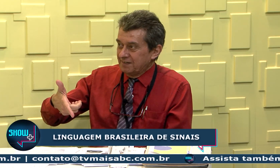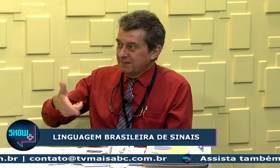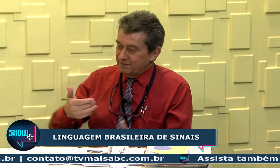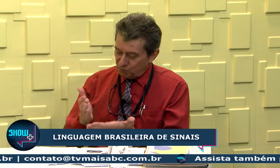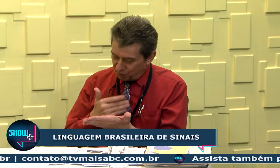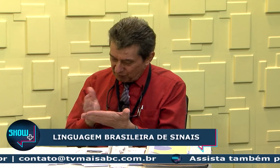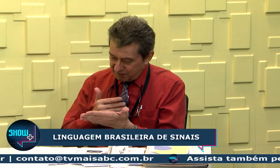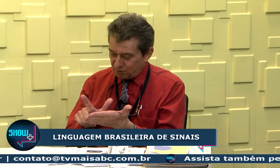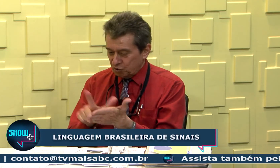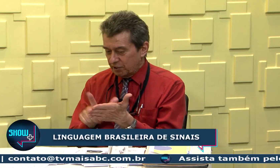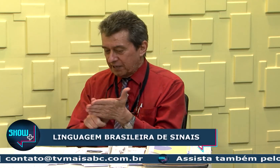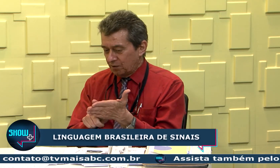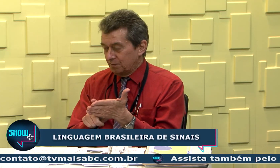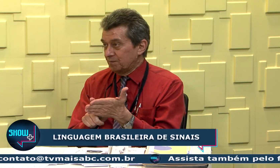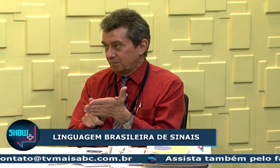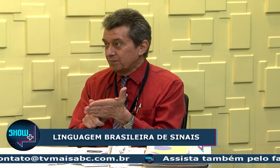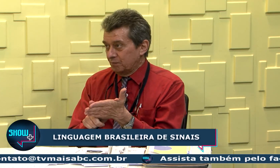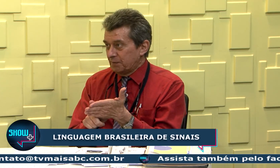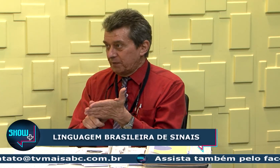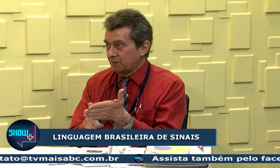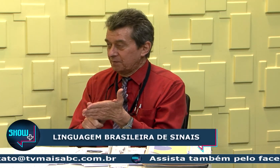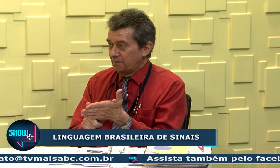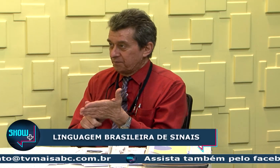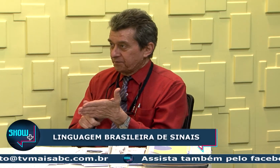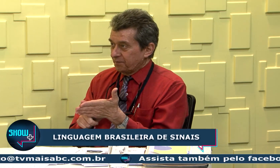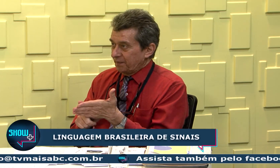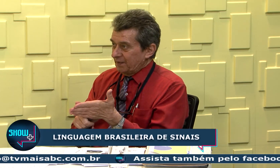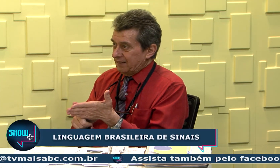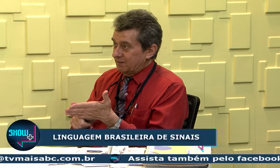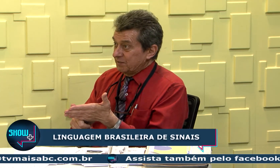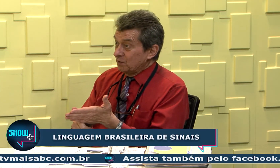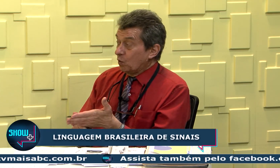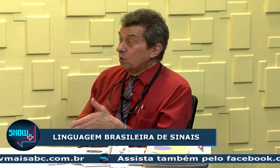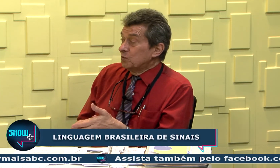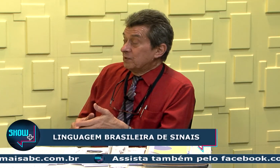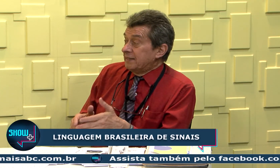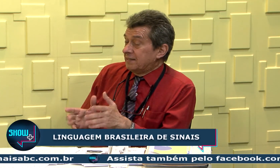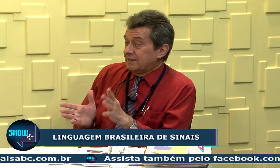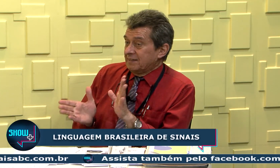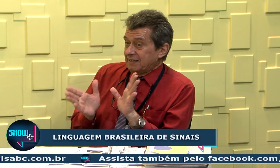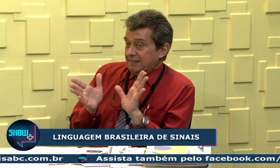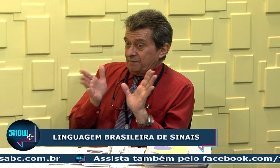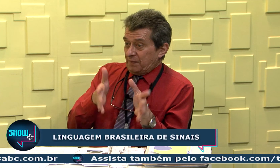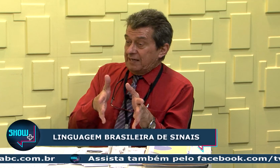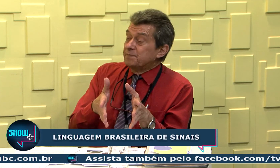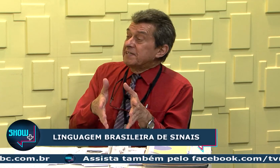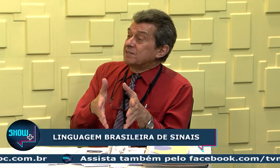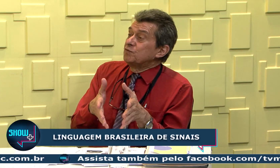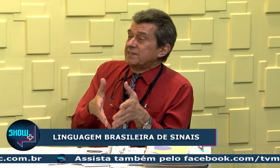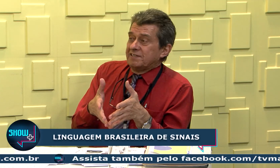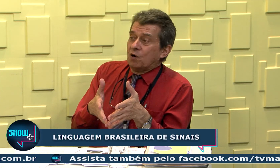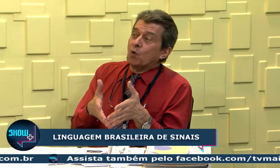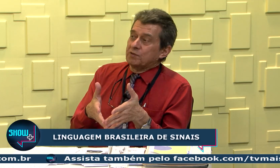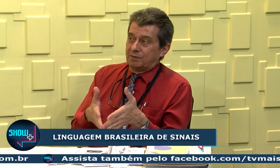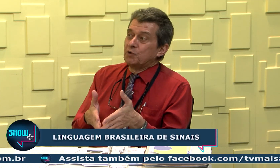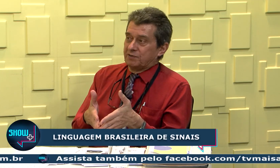tão folha é um jornal num papel então assim como é a expressão facial conta muito